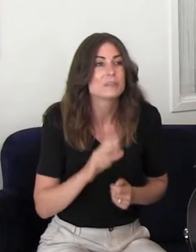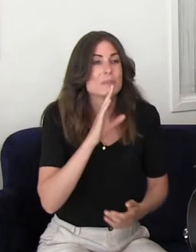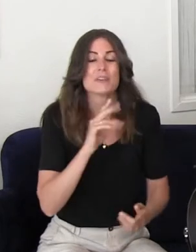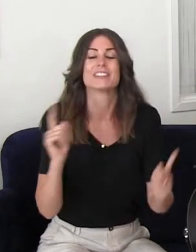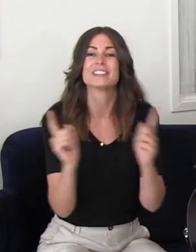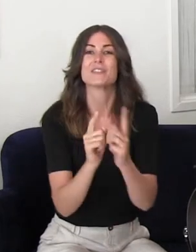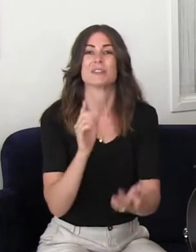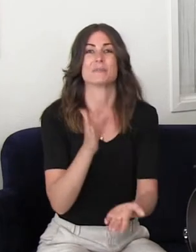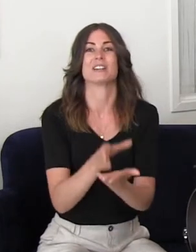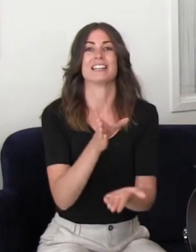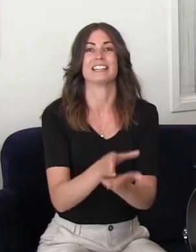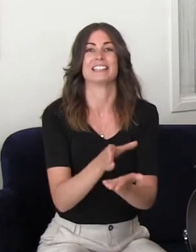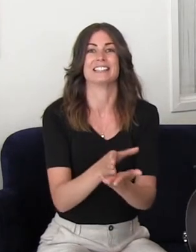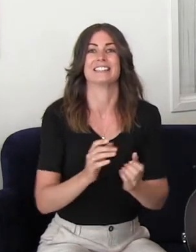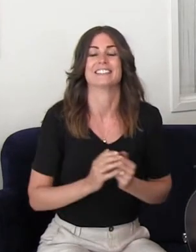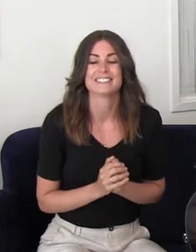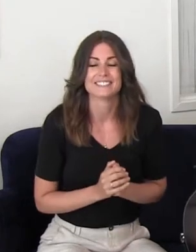i verkliga livet.